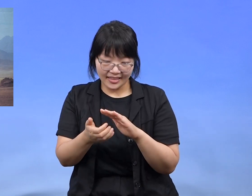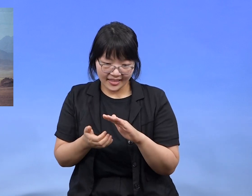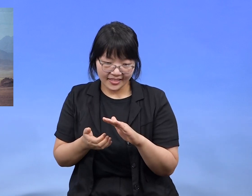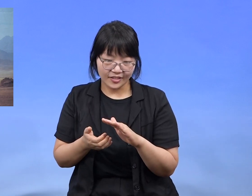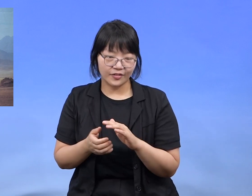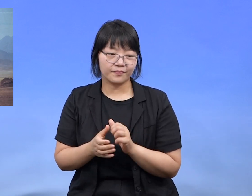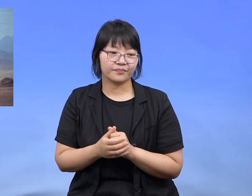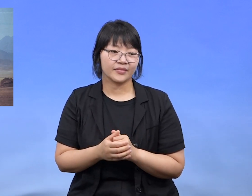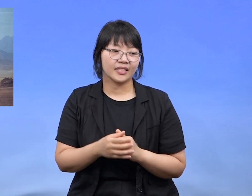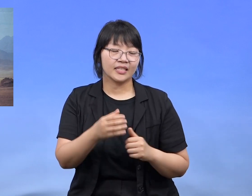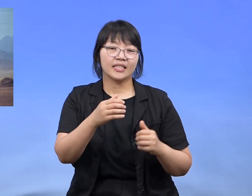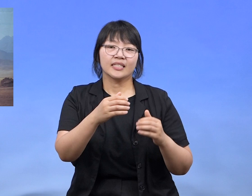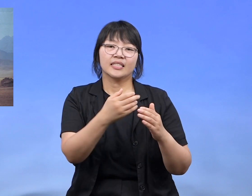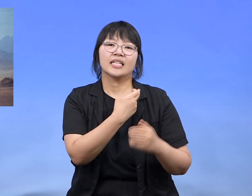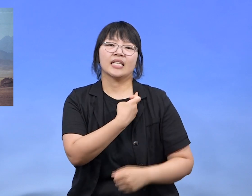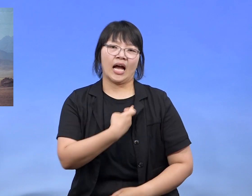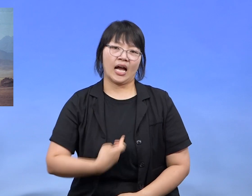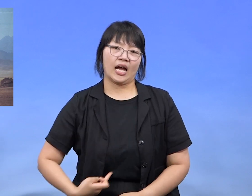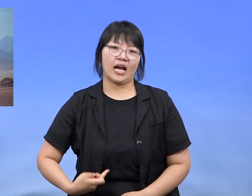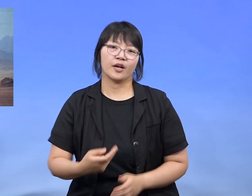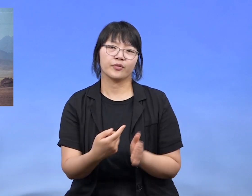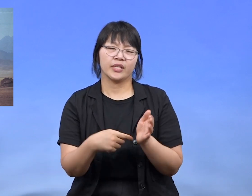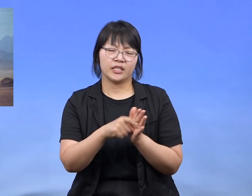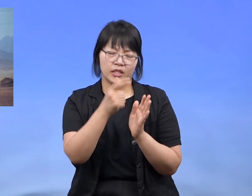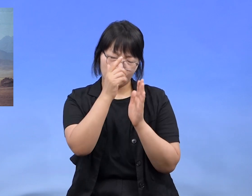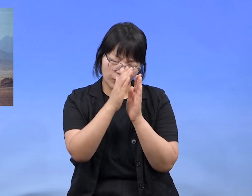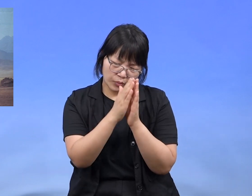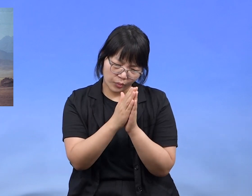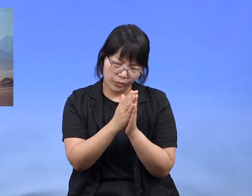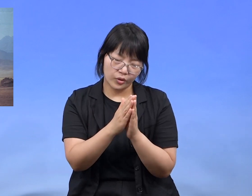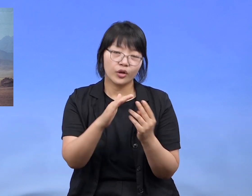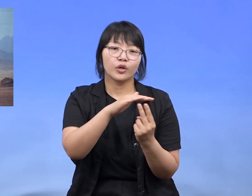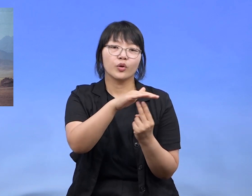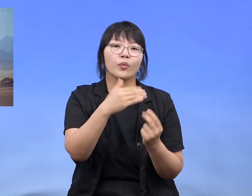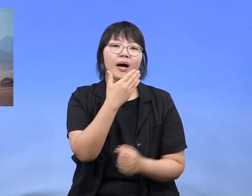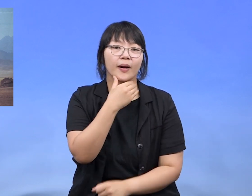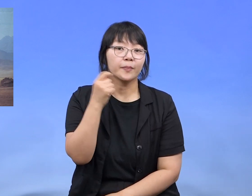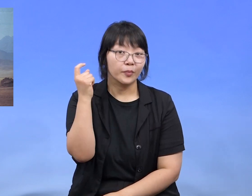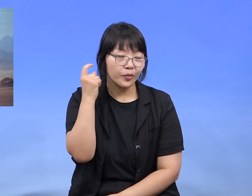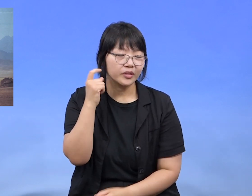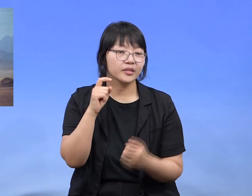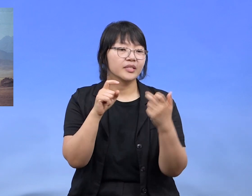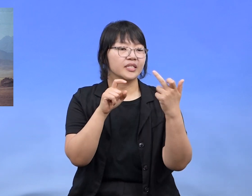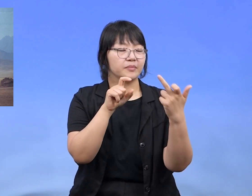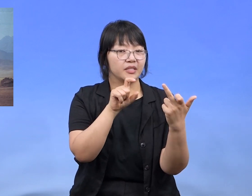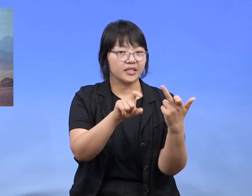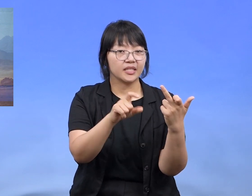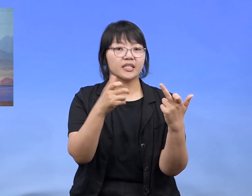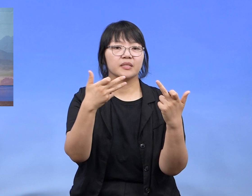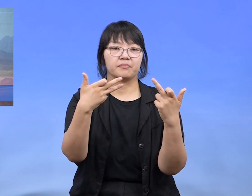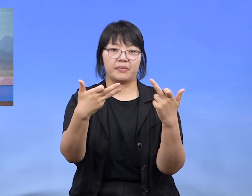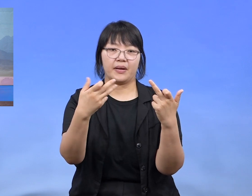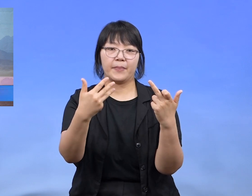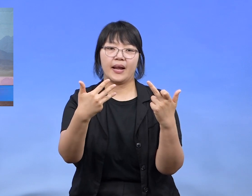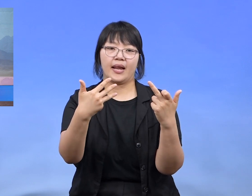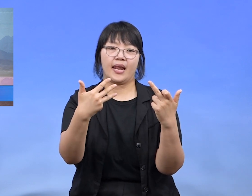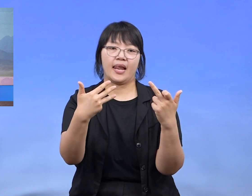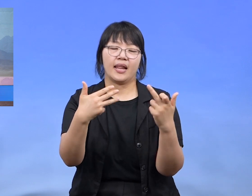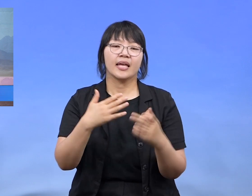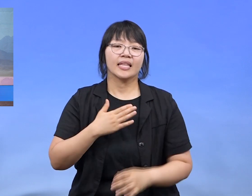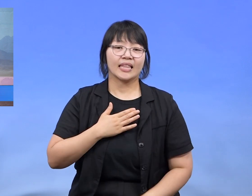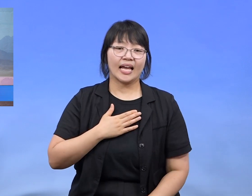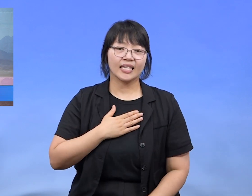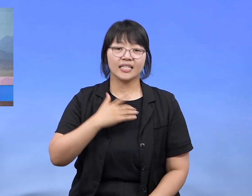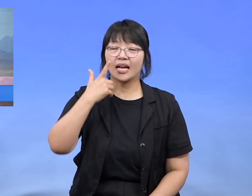시대의 제자들을 위해서 기도하시면서 요한복음 17장 8절에서 이렇게 말씀하십니다. 같이 읽겠습니다.